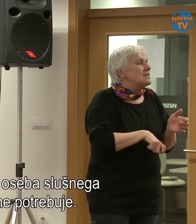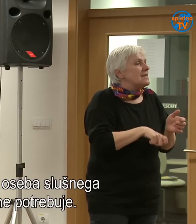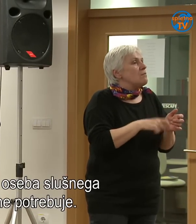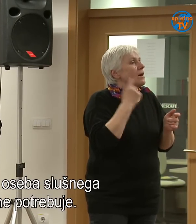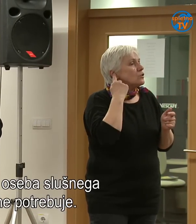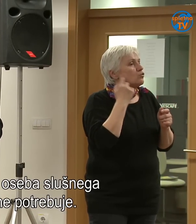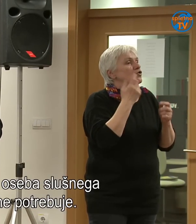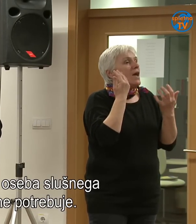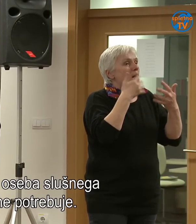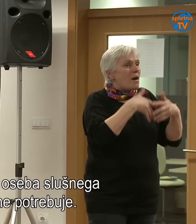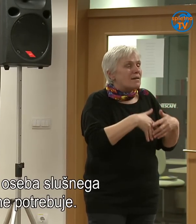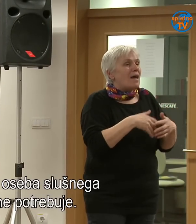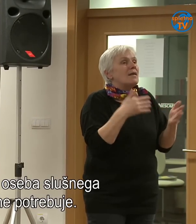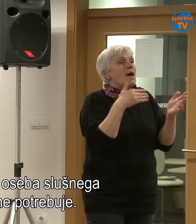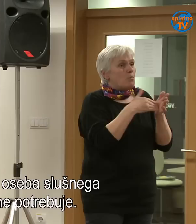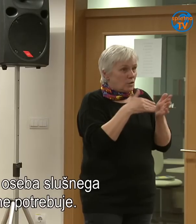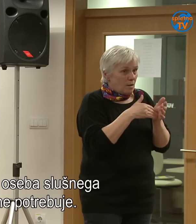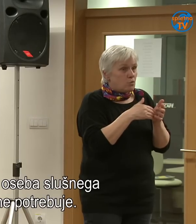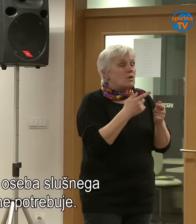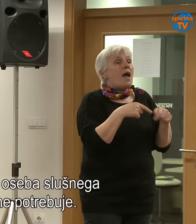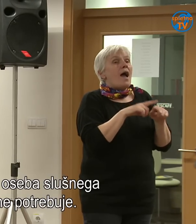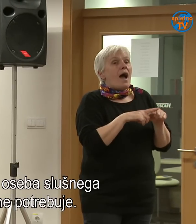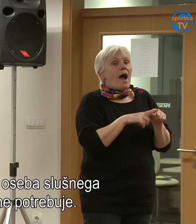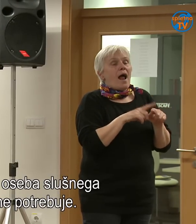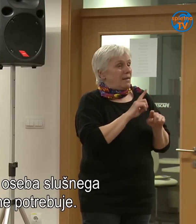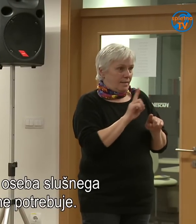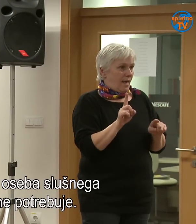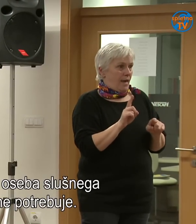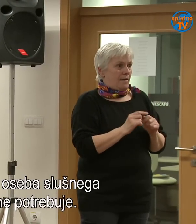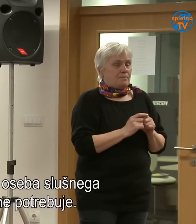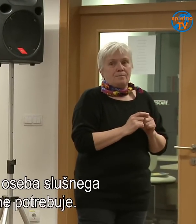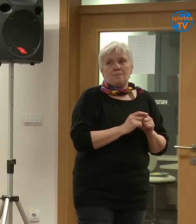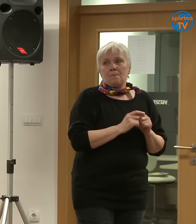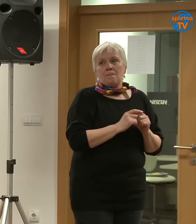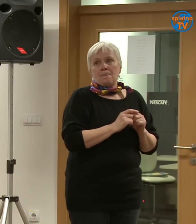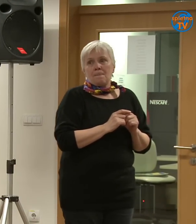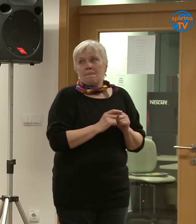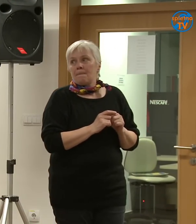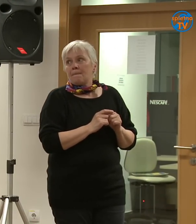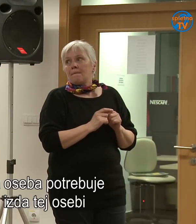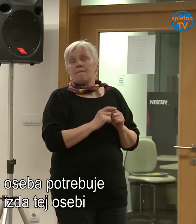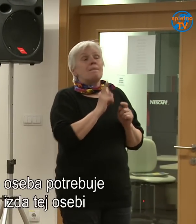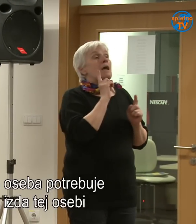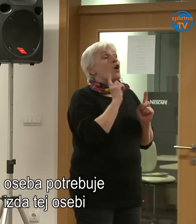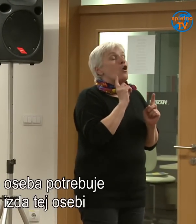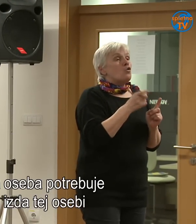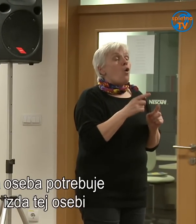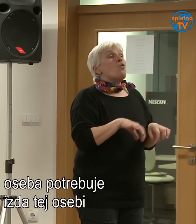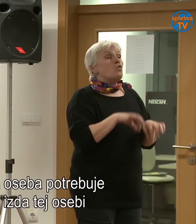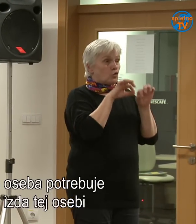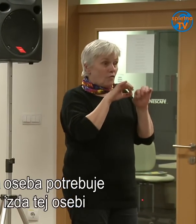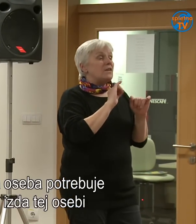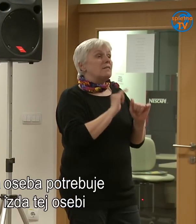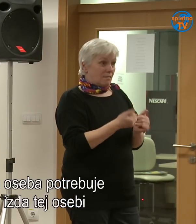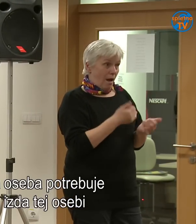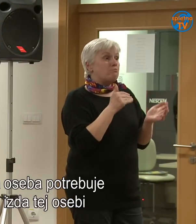potrebuje, ali ta oseba slušni aparat še ne potrebuje. In ko ugotovi, da oseba